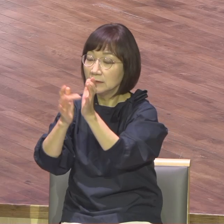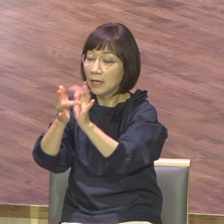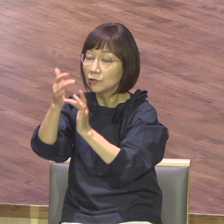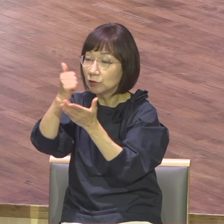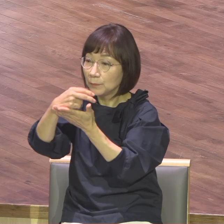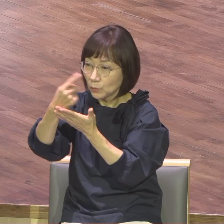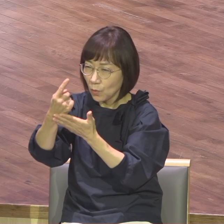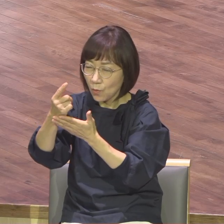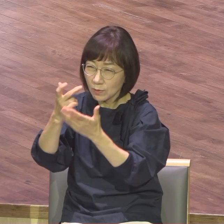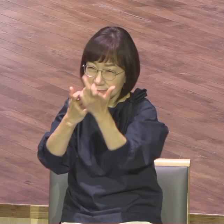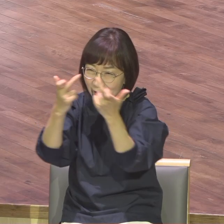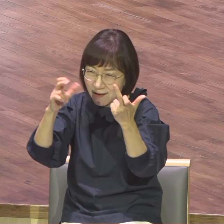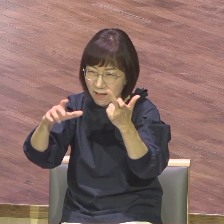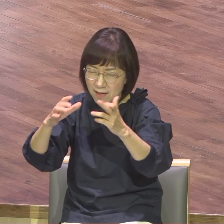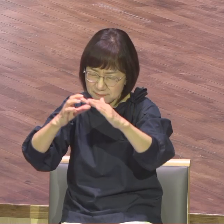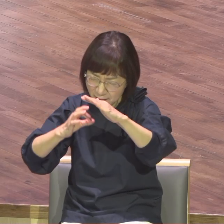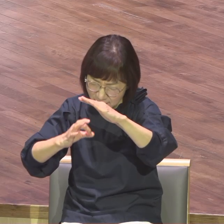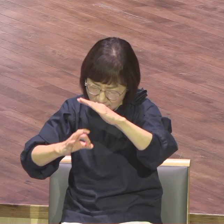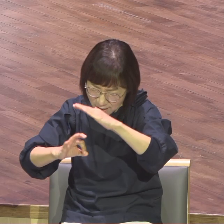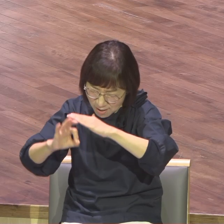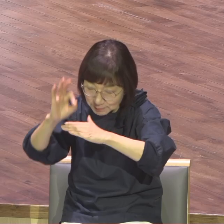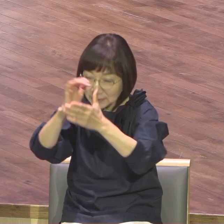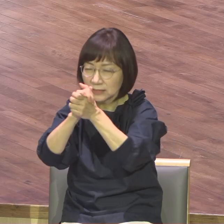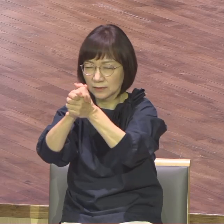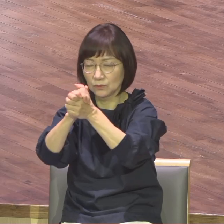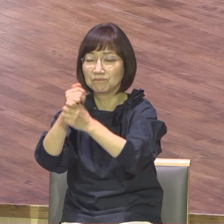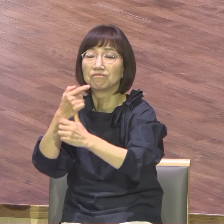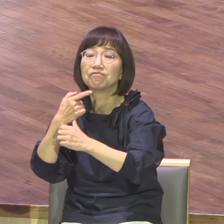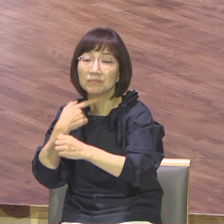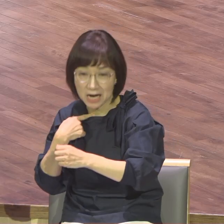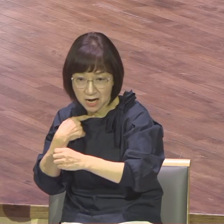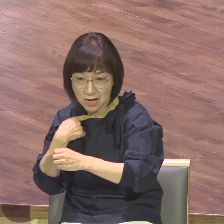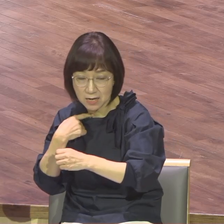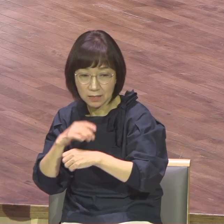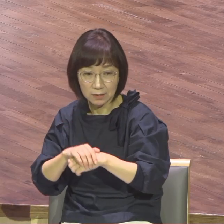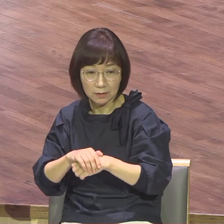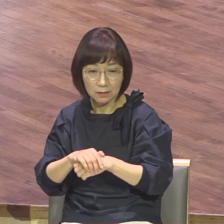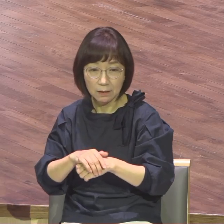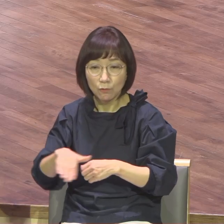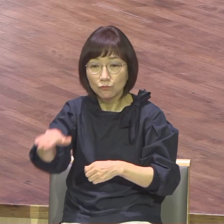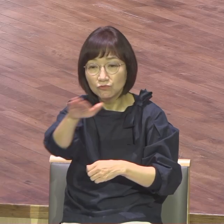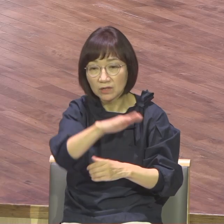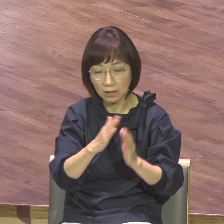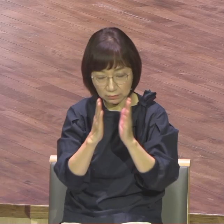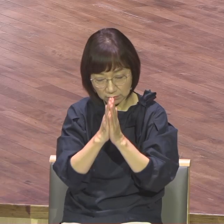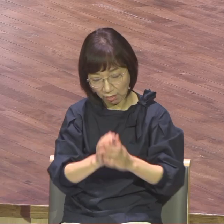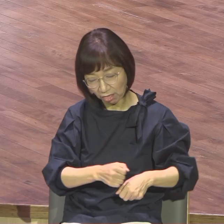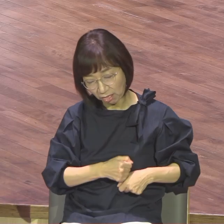밤새도록 산에서 기도했다고 하면 우리는 기도 안 하면 안 되잖아요.